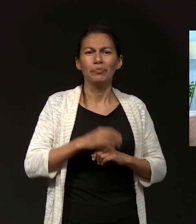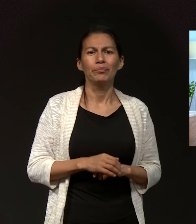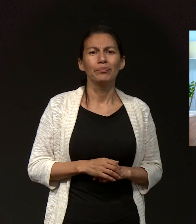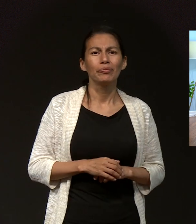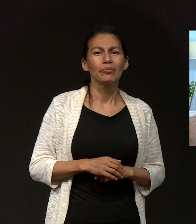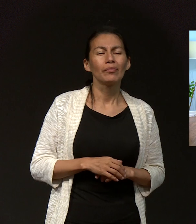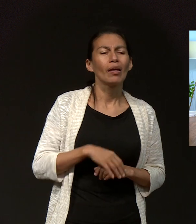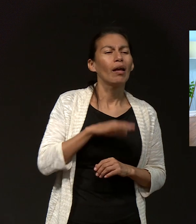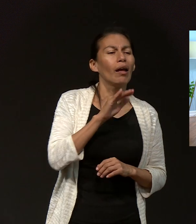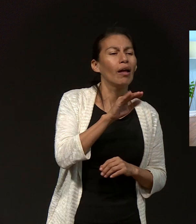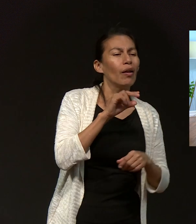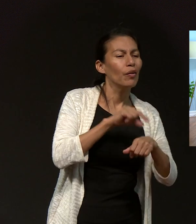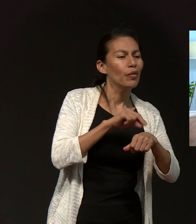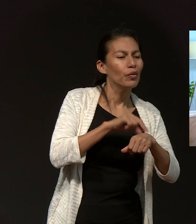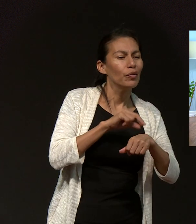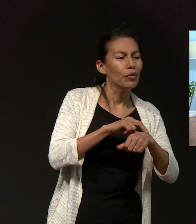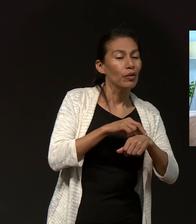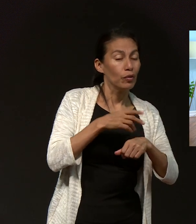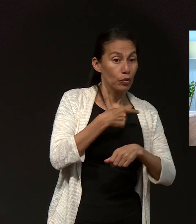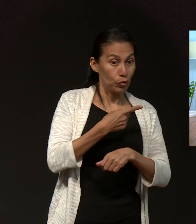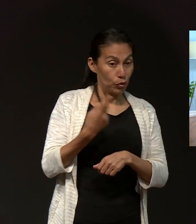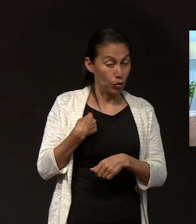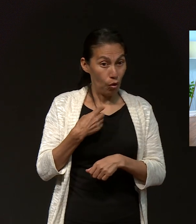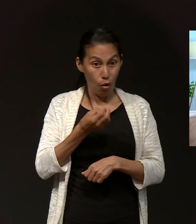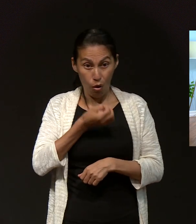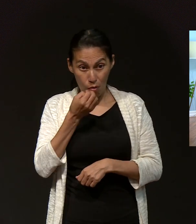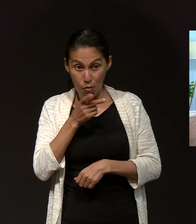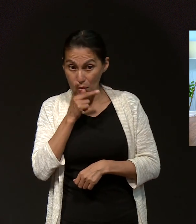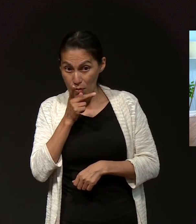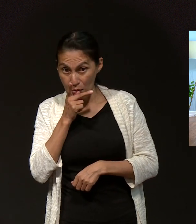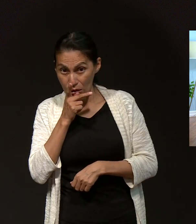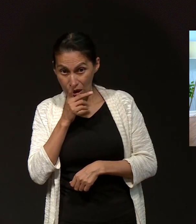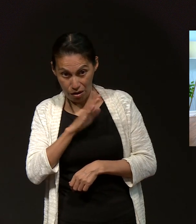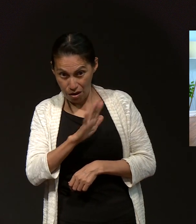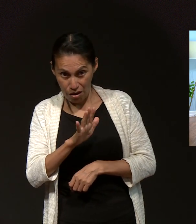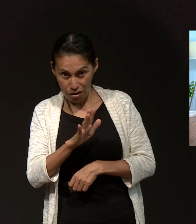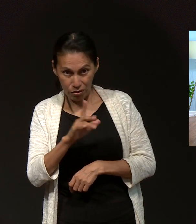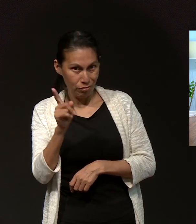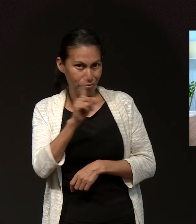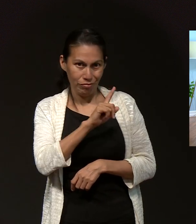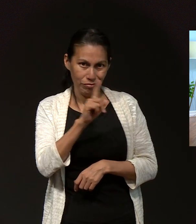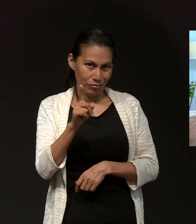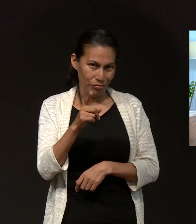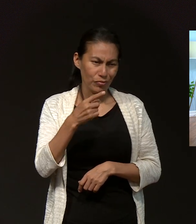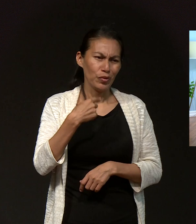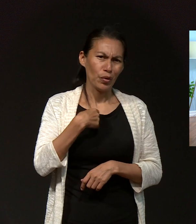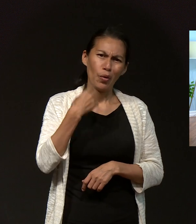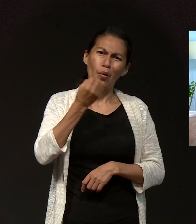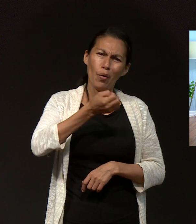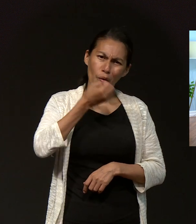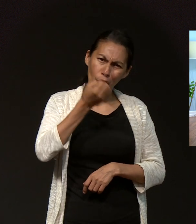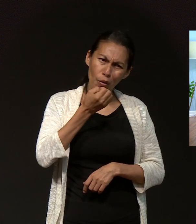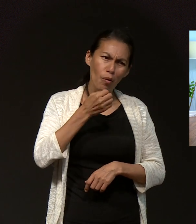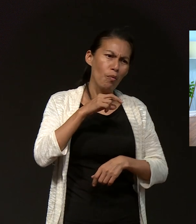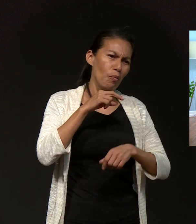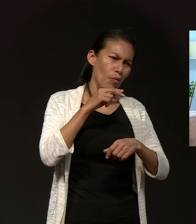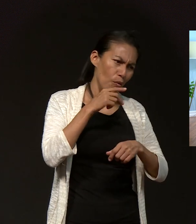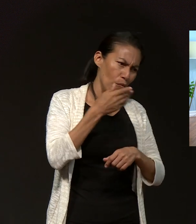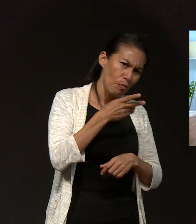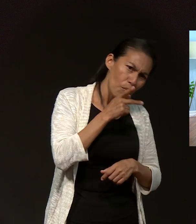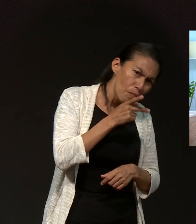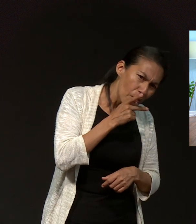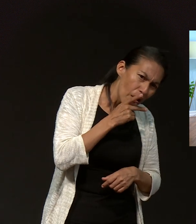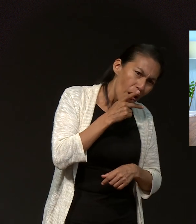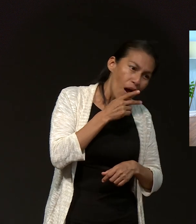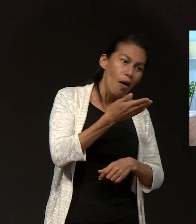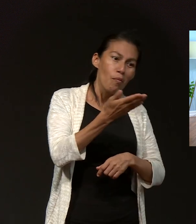una explicación. Y le digo, doctor, y no solo eso. No oramos nada más por mi papá, oramos por usted. Oramos por los enfermeros. digo, porque yo